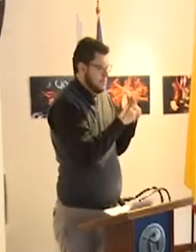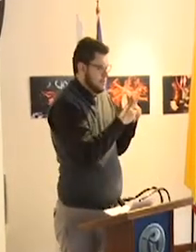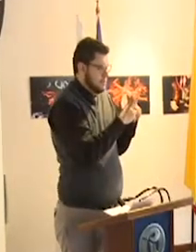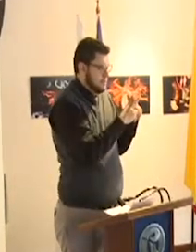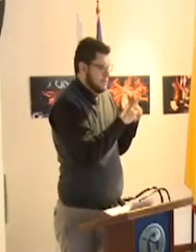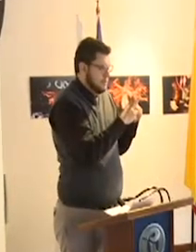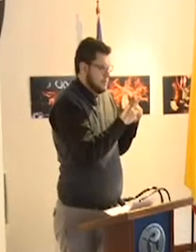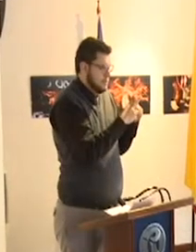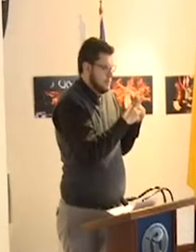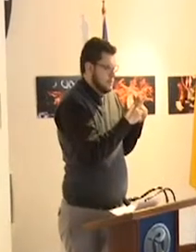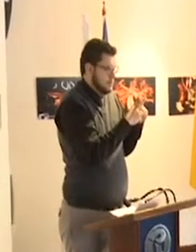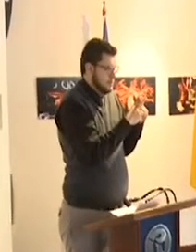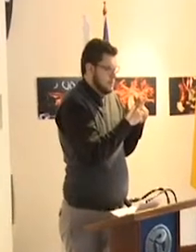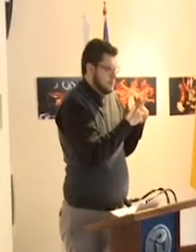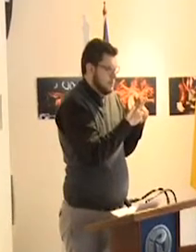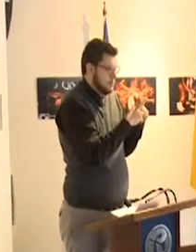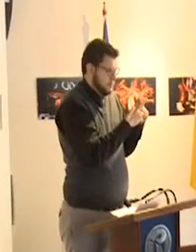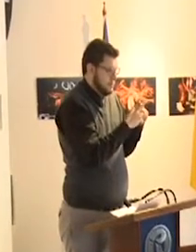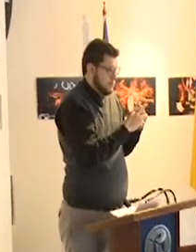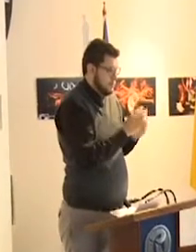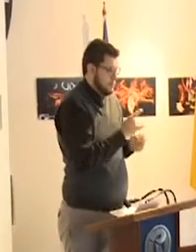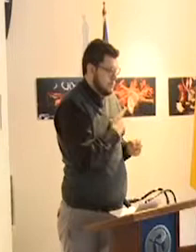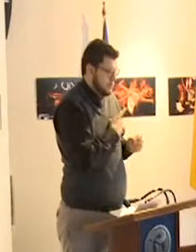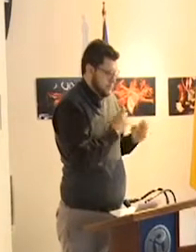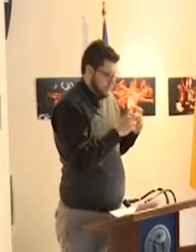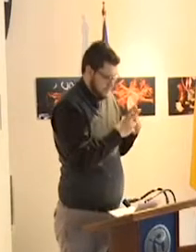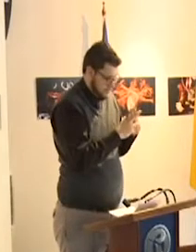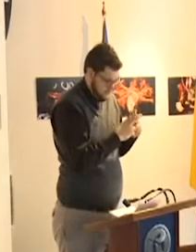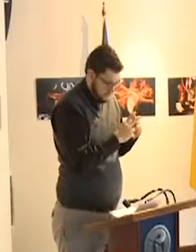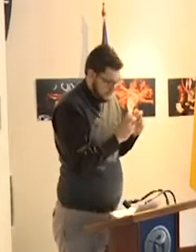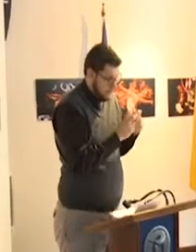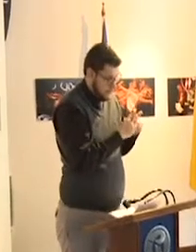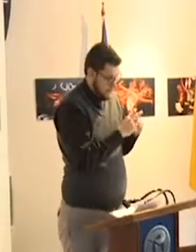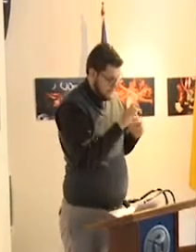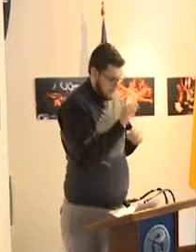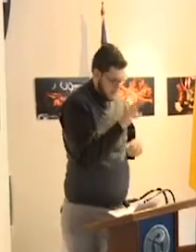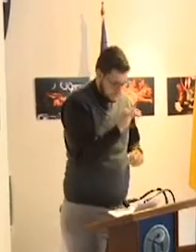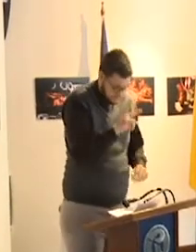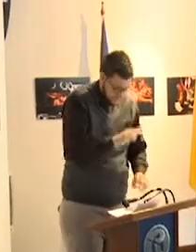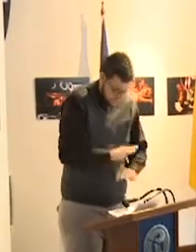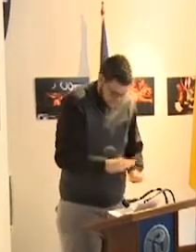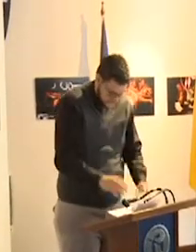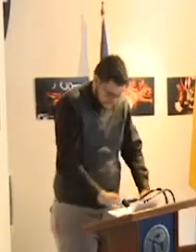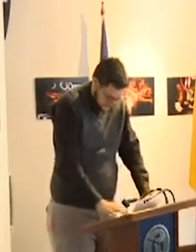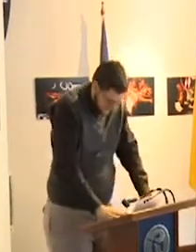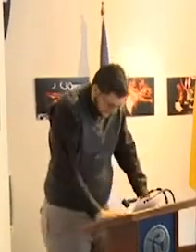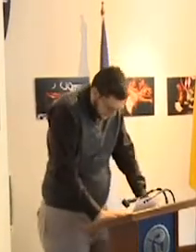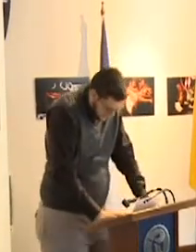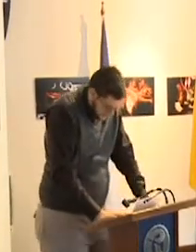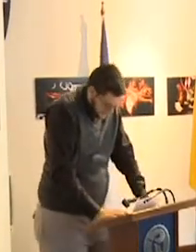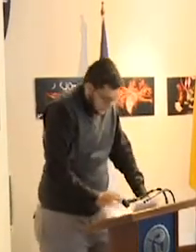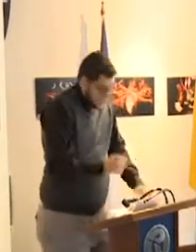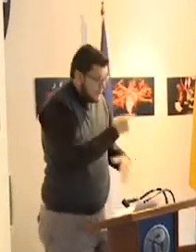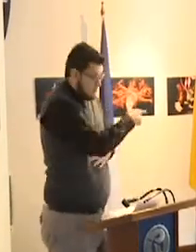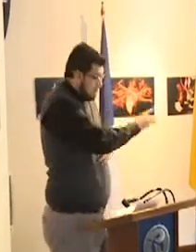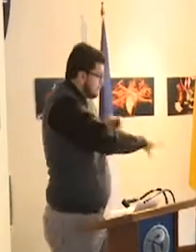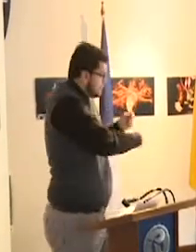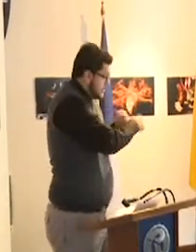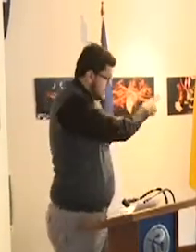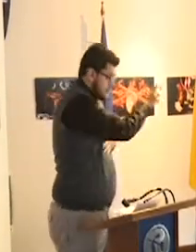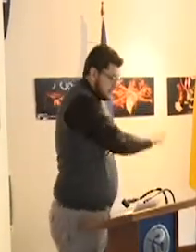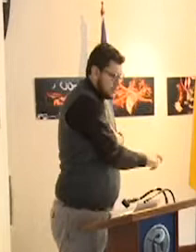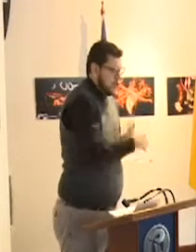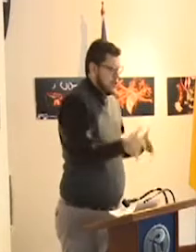de la educación en la Universidad de París, de Francia. De París.